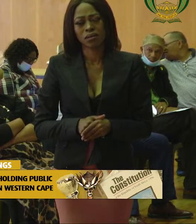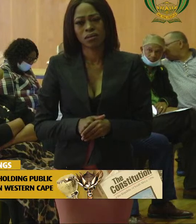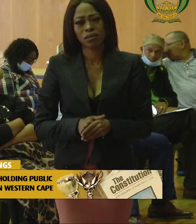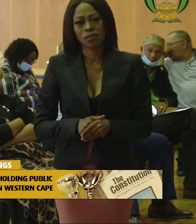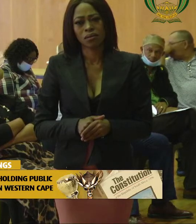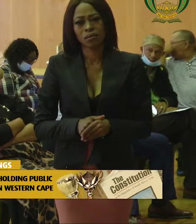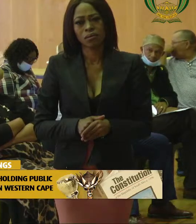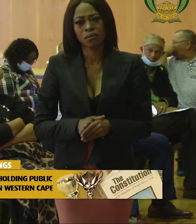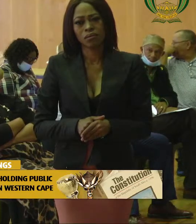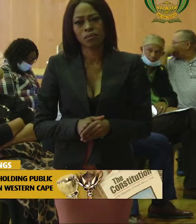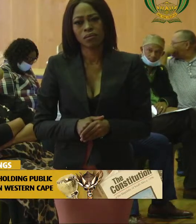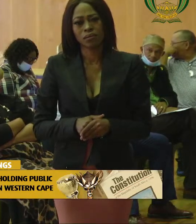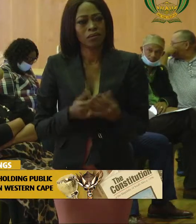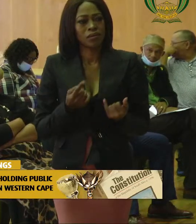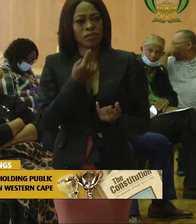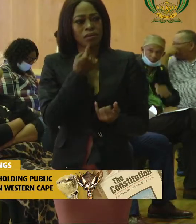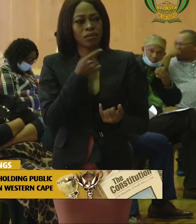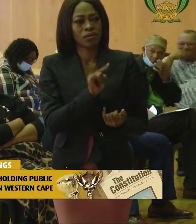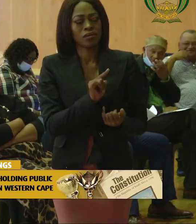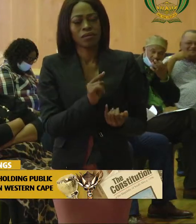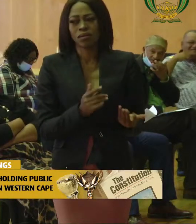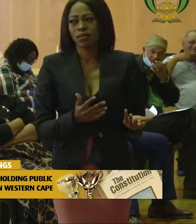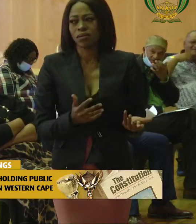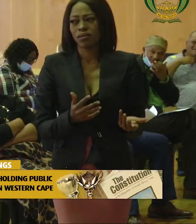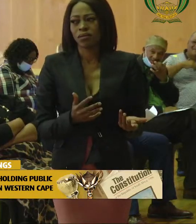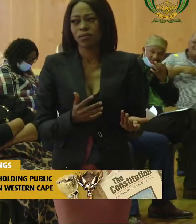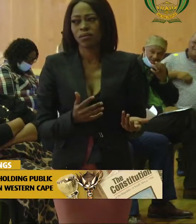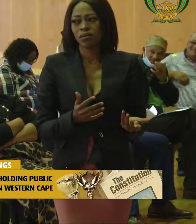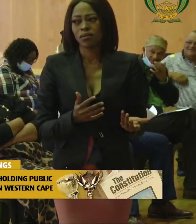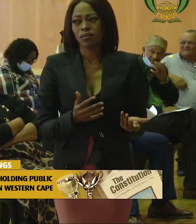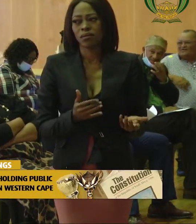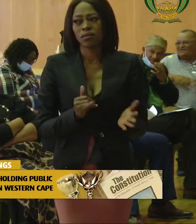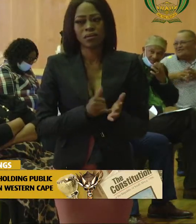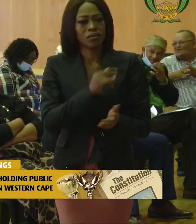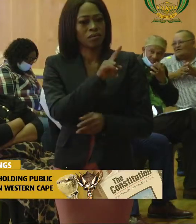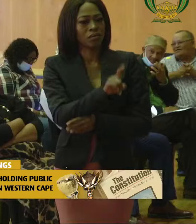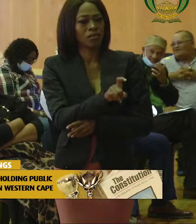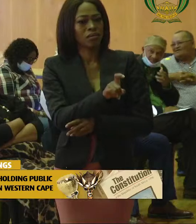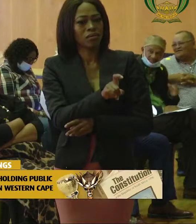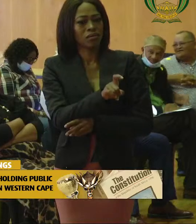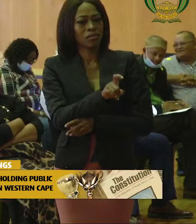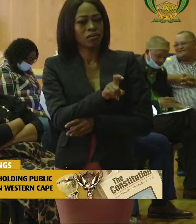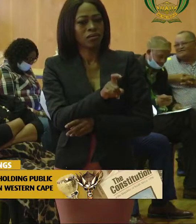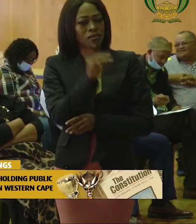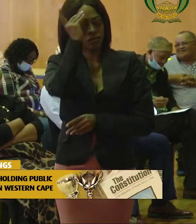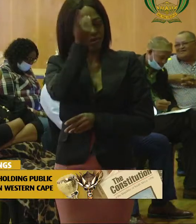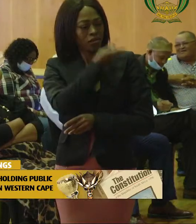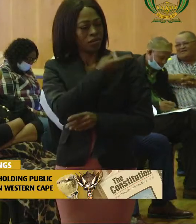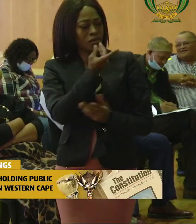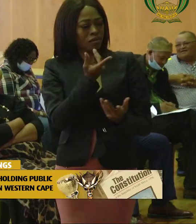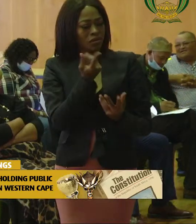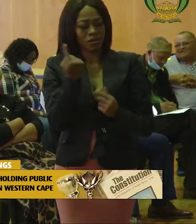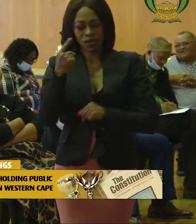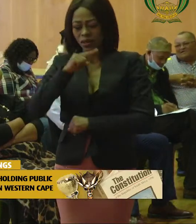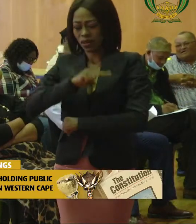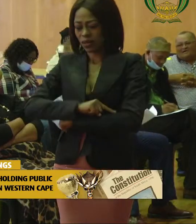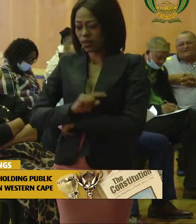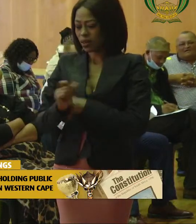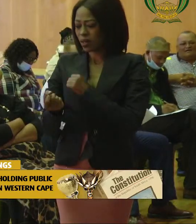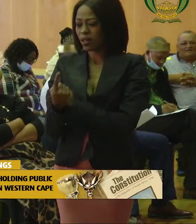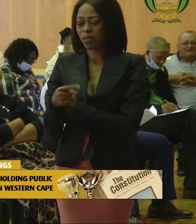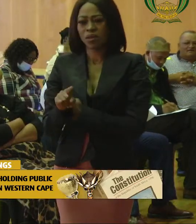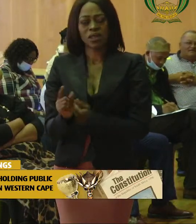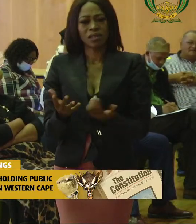Vir wat stem ek eintlik? Dis my vraag. Waar laat dit my dogtertjie op die einde van die dag? As mos